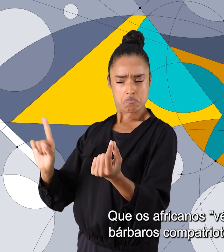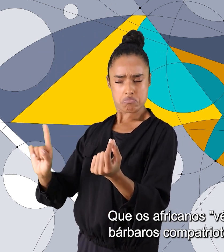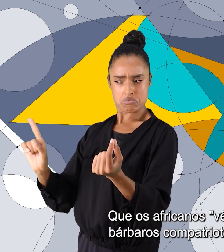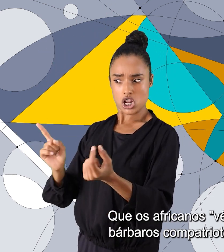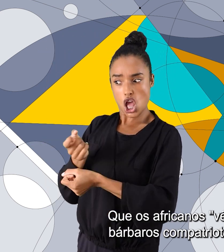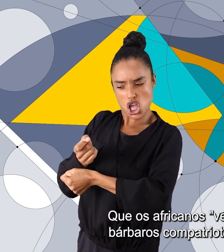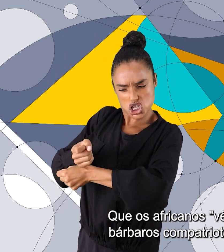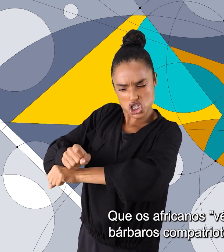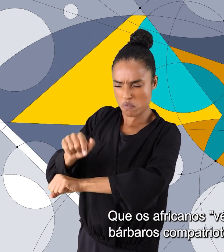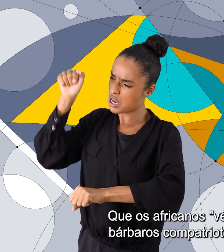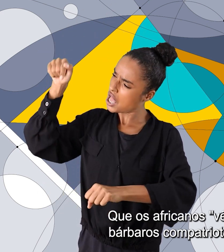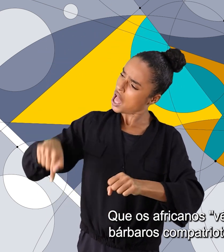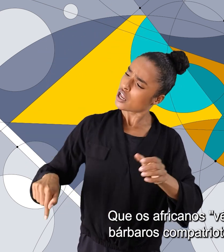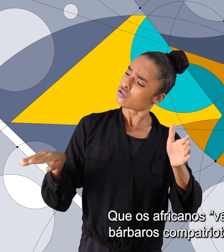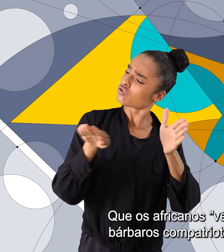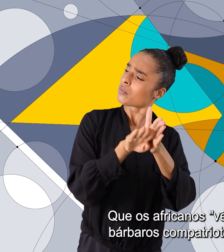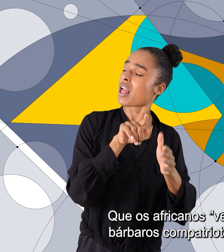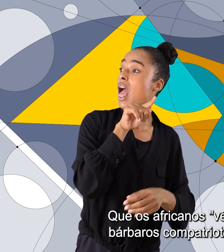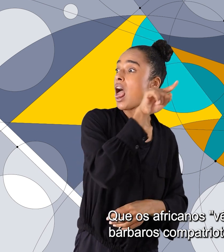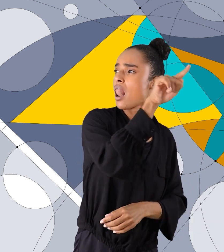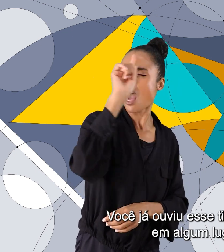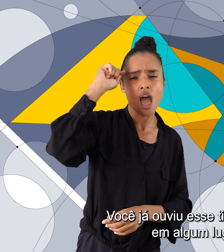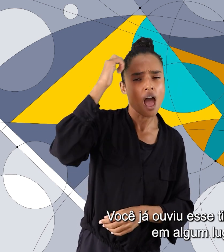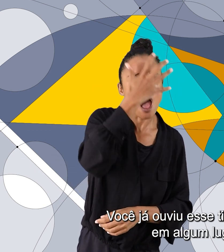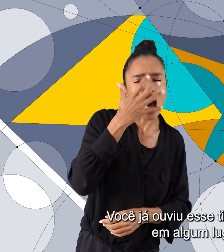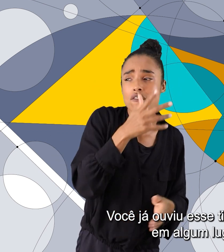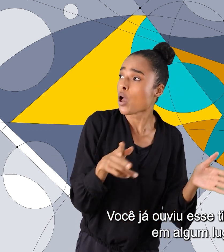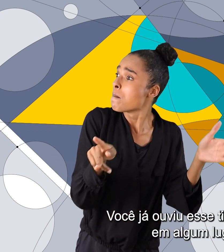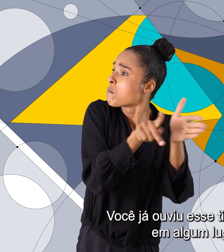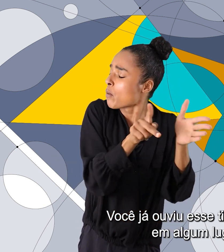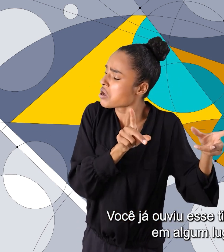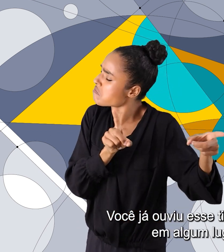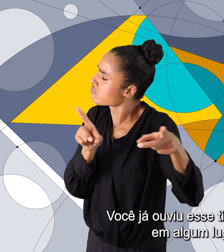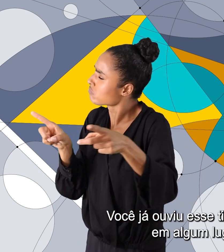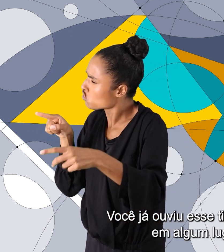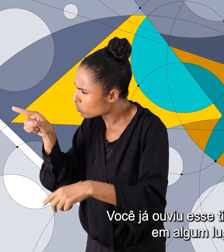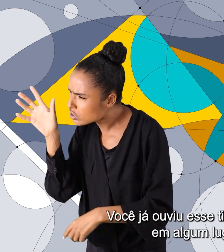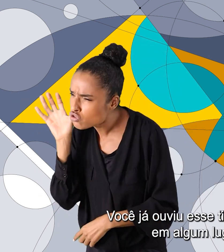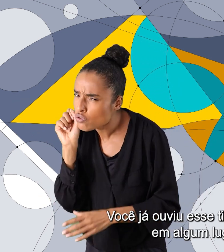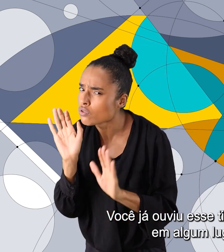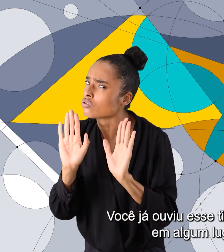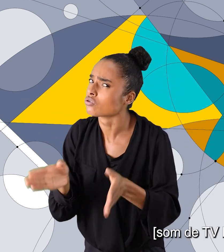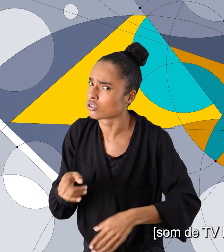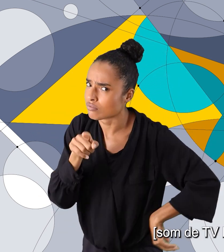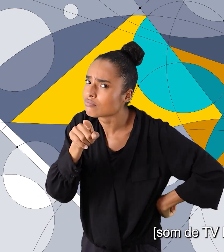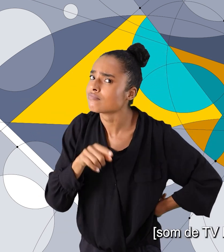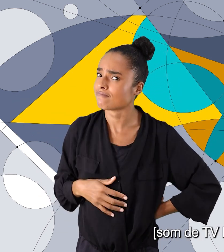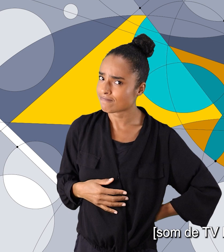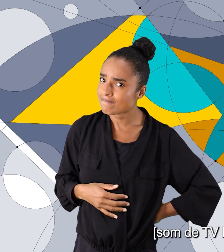vêm porque seus bárbaros compatriotas os vendem. Você já ouviu esse tipo de bobagem em algum lugar, né?